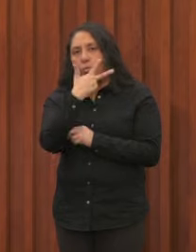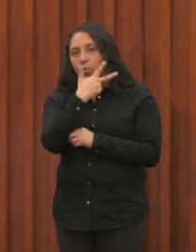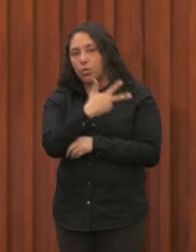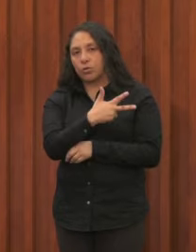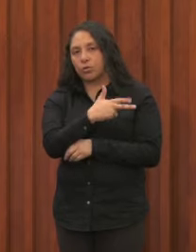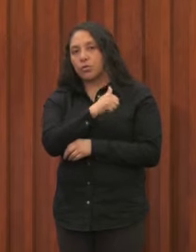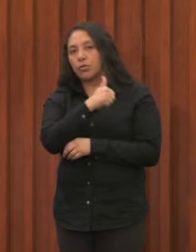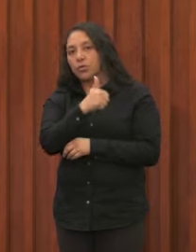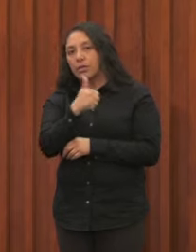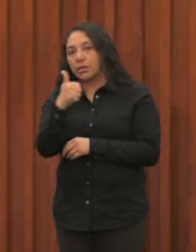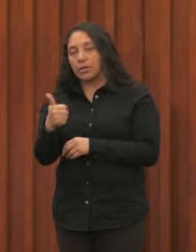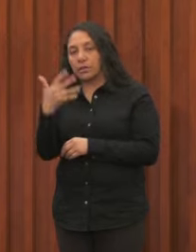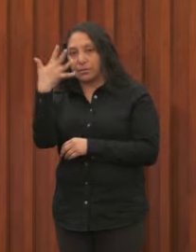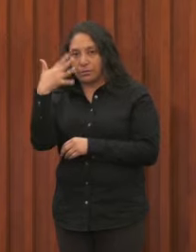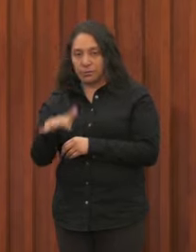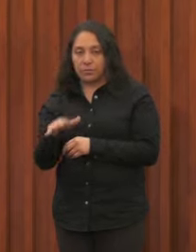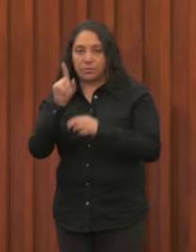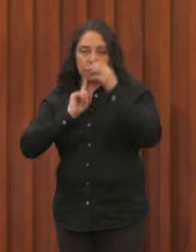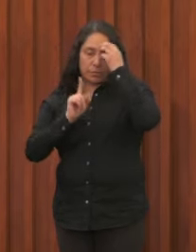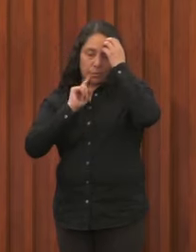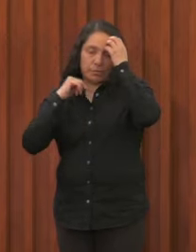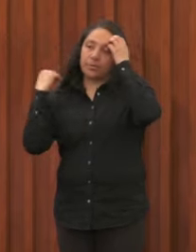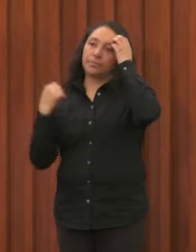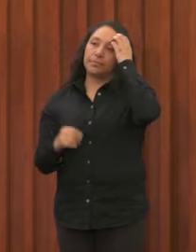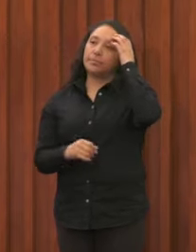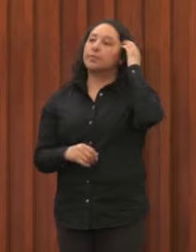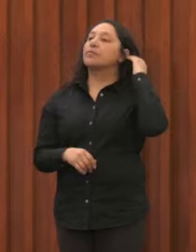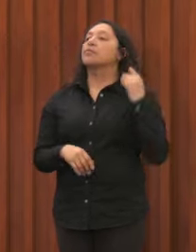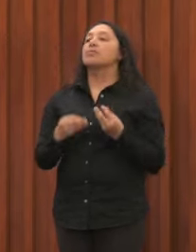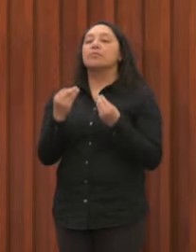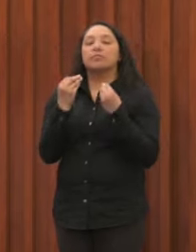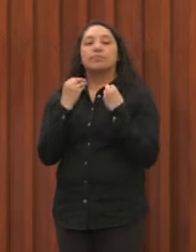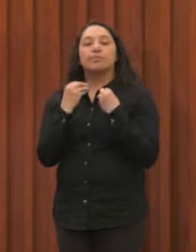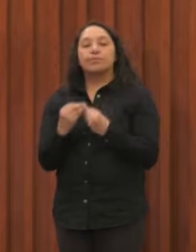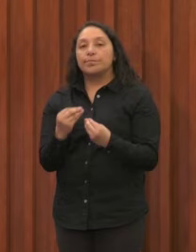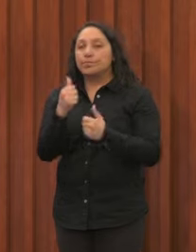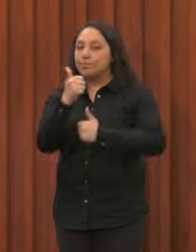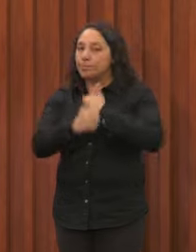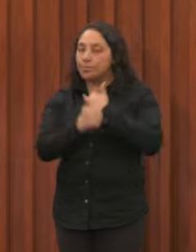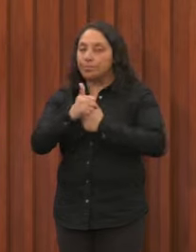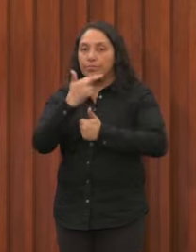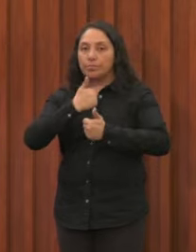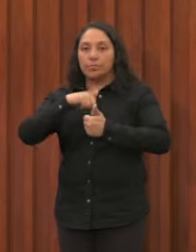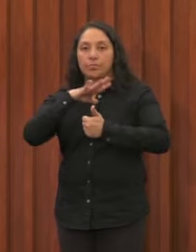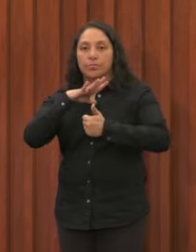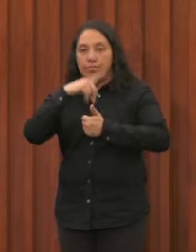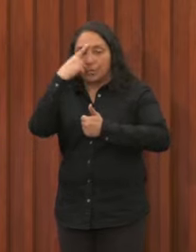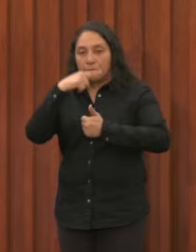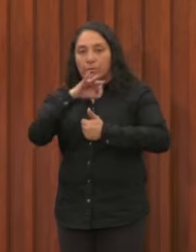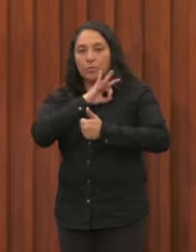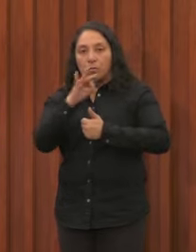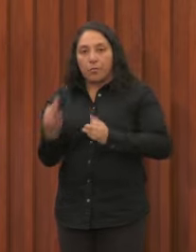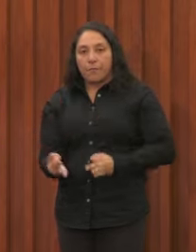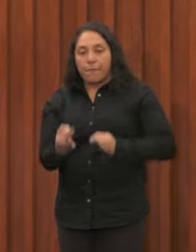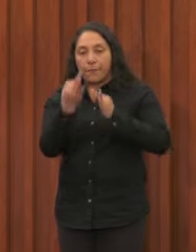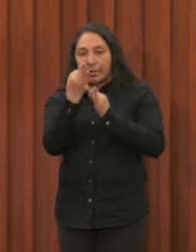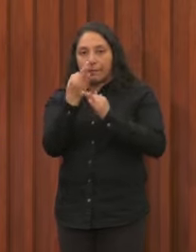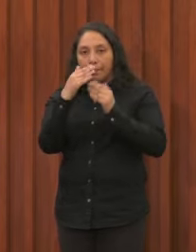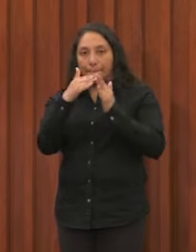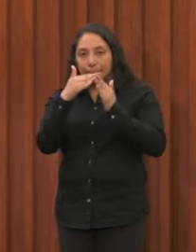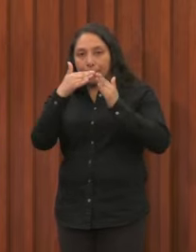de cada 10. Son muchos los retos que tenemos por delante para hacer frente a la creciente